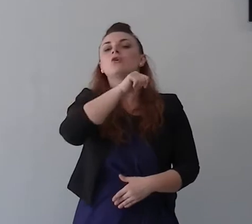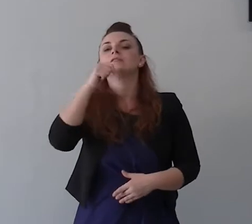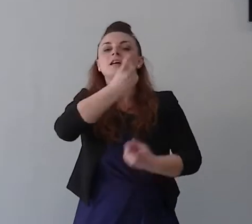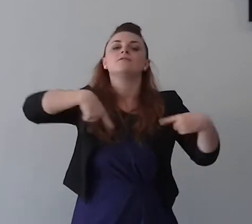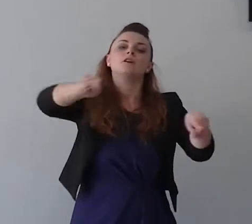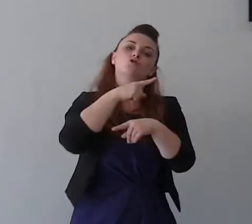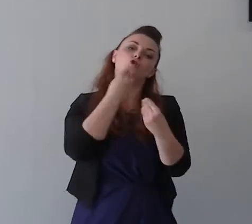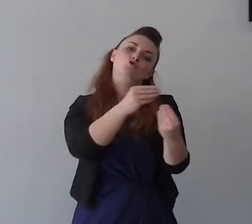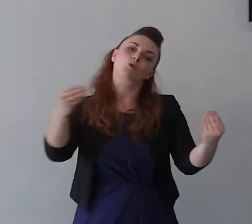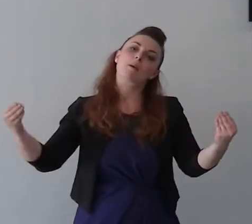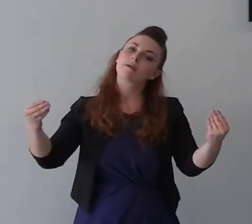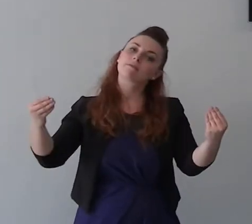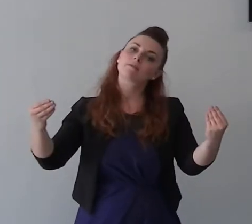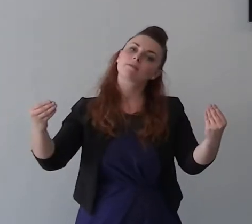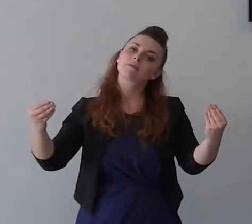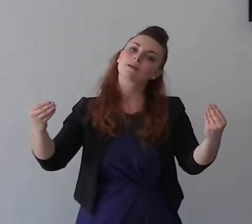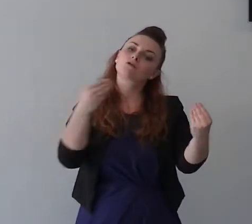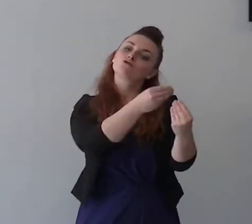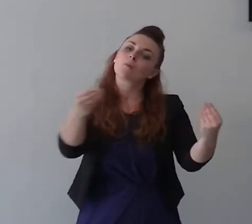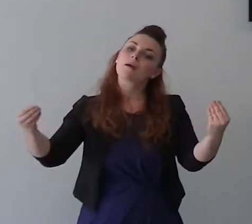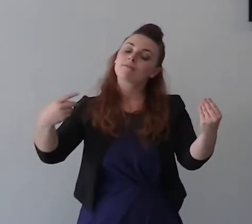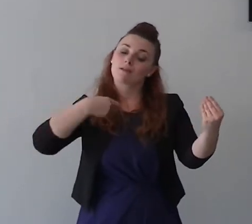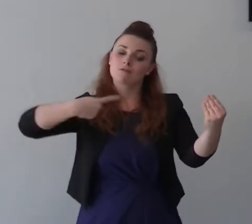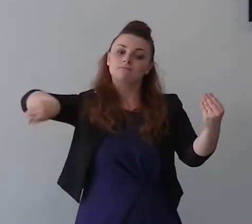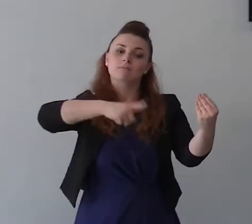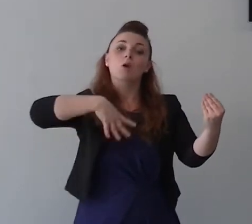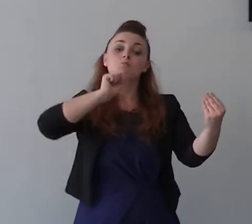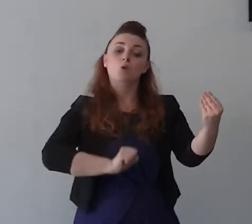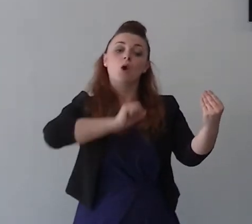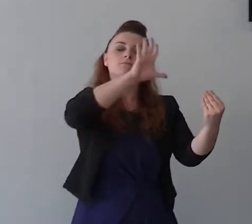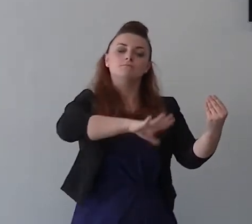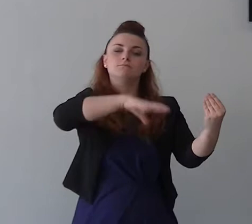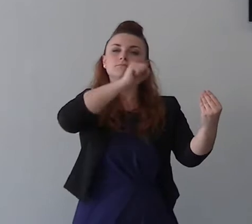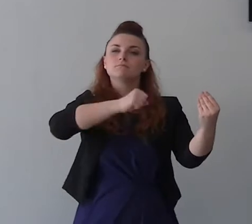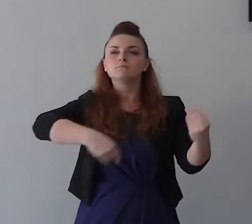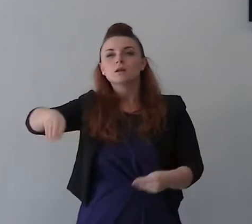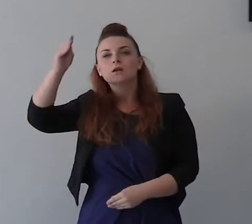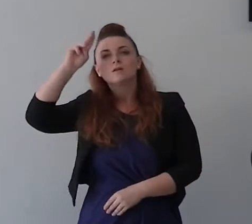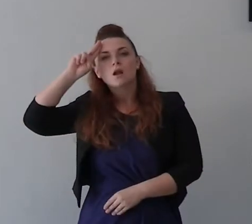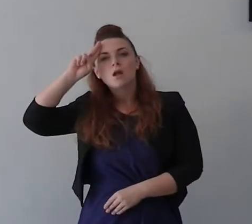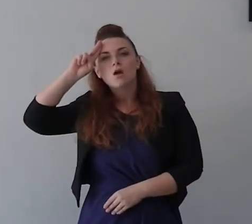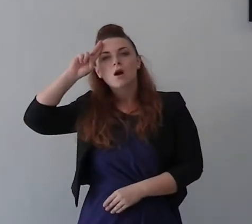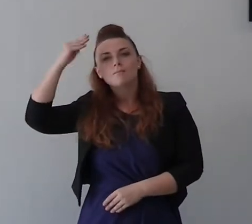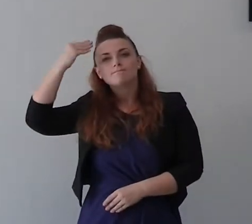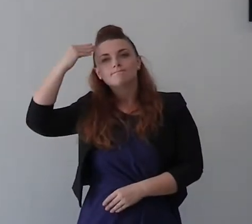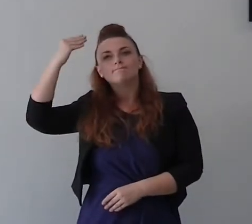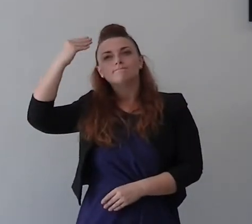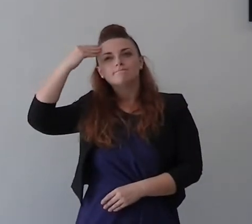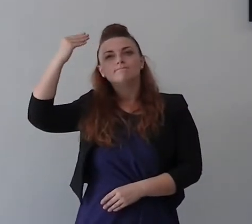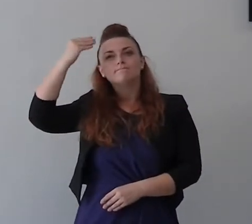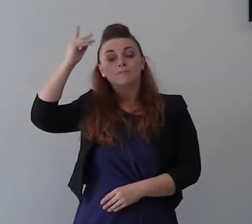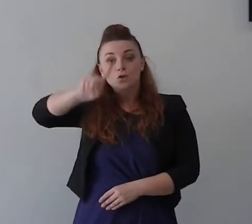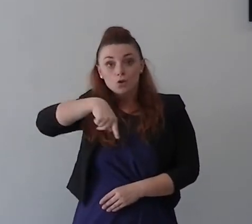ricordare e per raccontare. Sono strumenti per ricordare quello che è accaduto e per raccontare agli